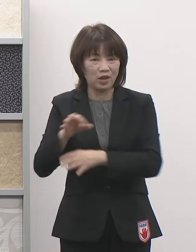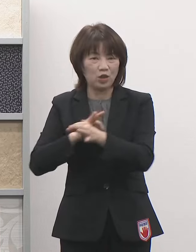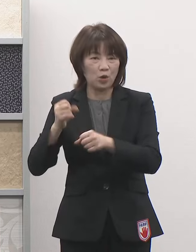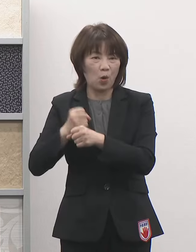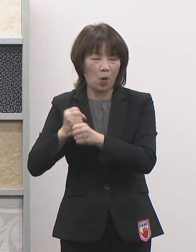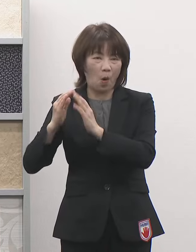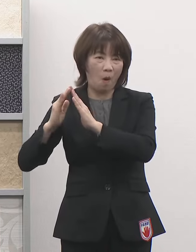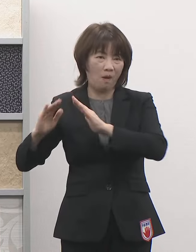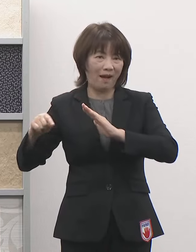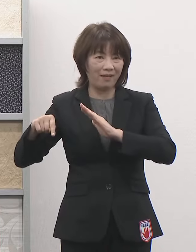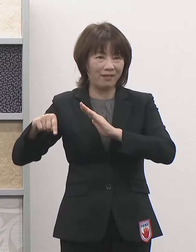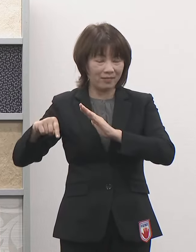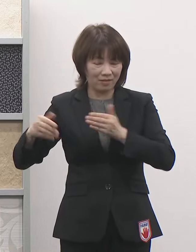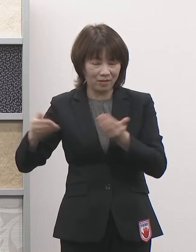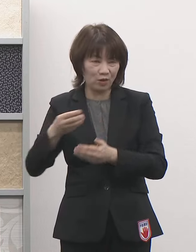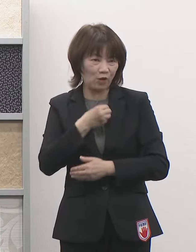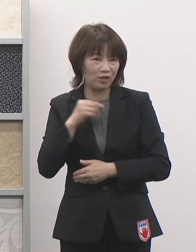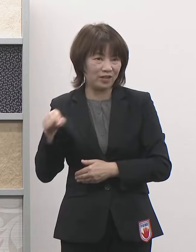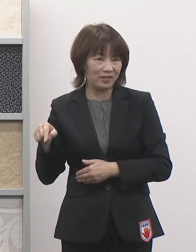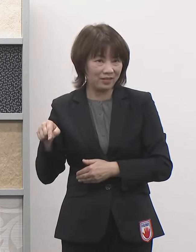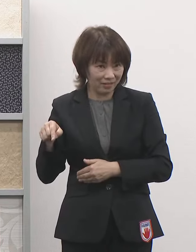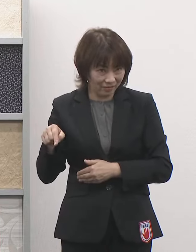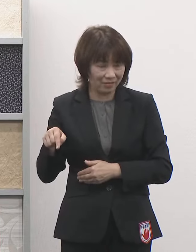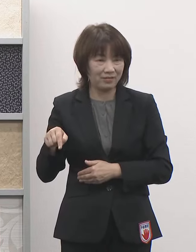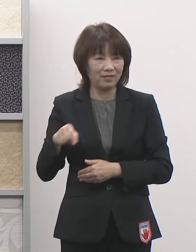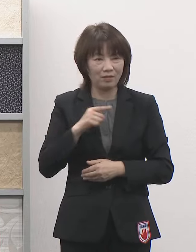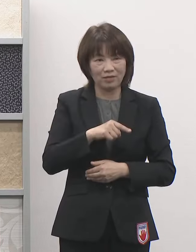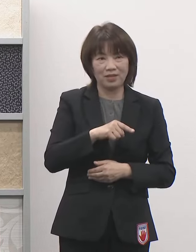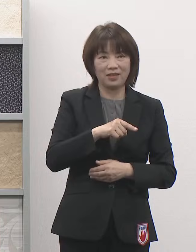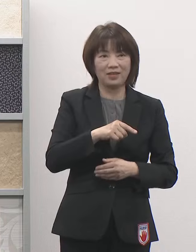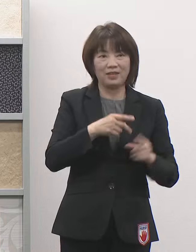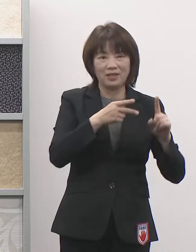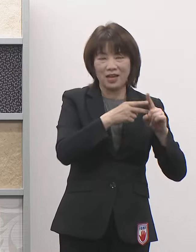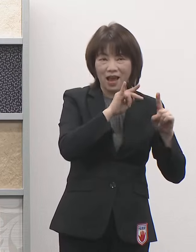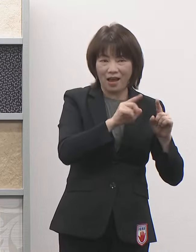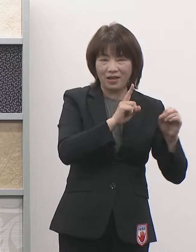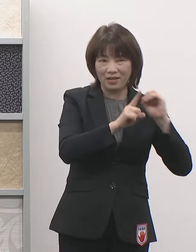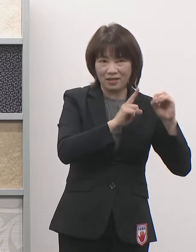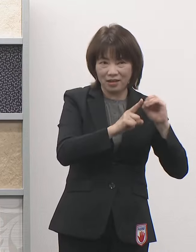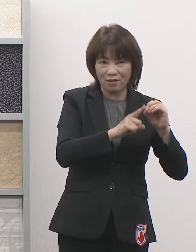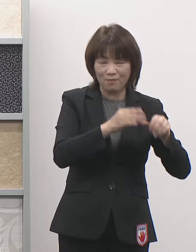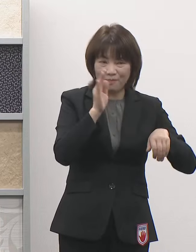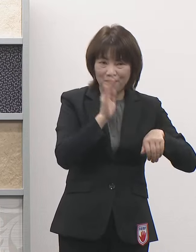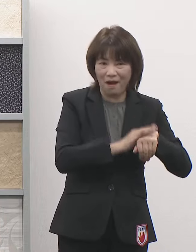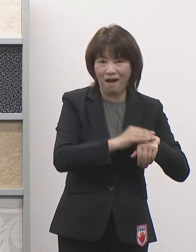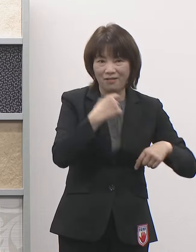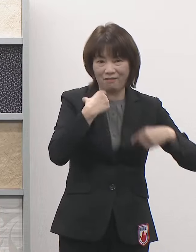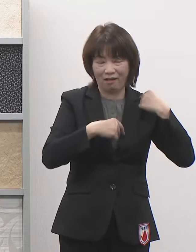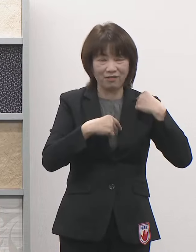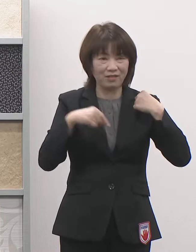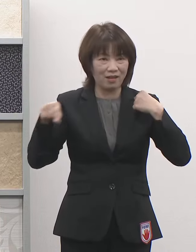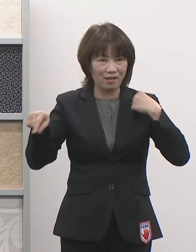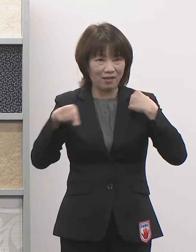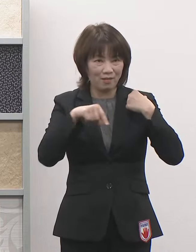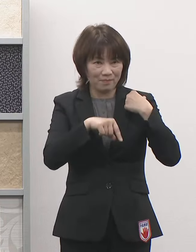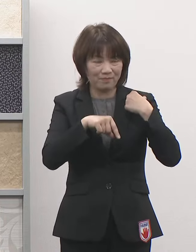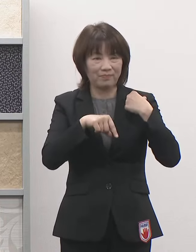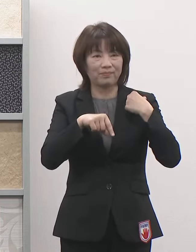ね、その経営状況の分析のもとでこういう部分をデジタル化すればもっと効率上がるよねと、じゃあこれやってみようかっていう